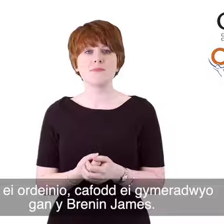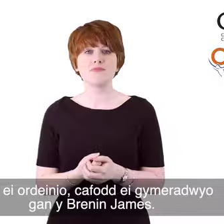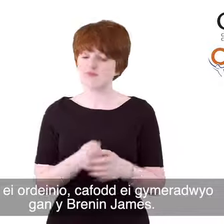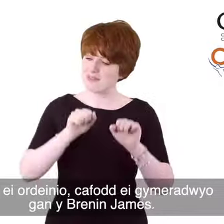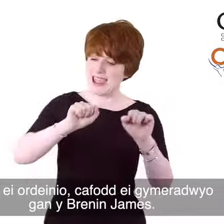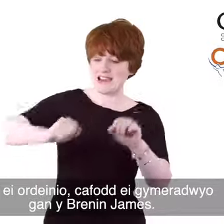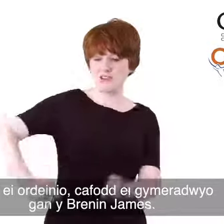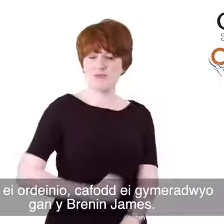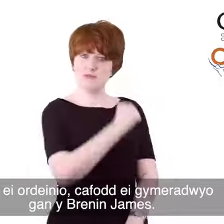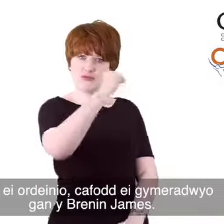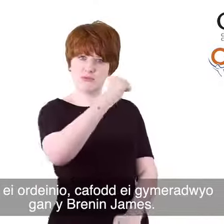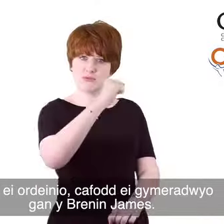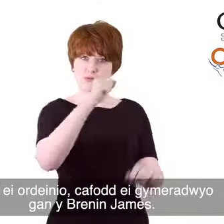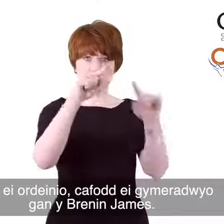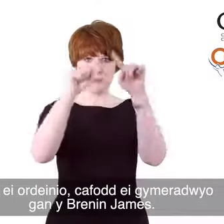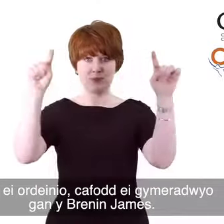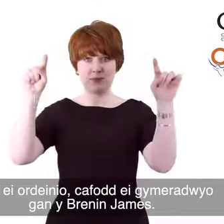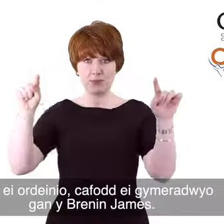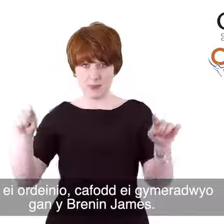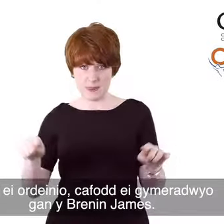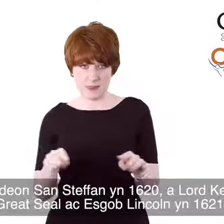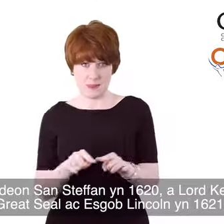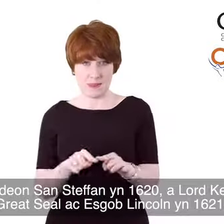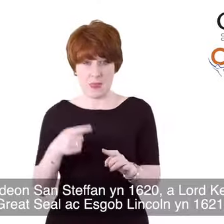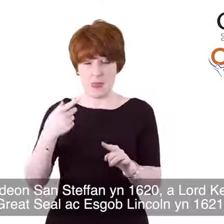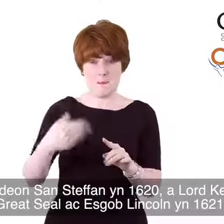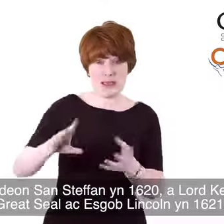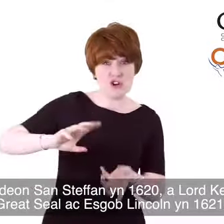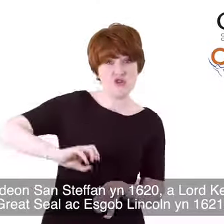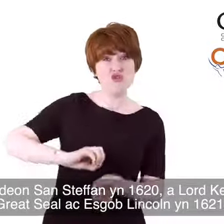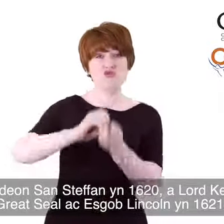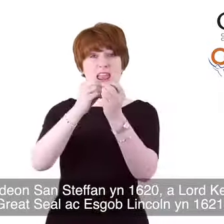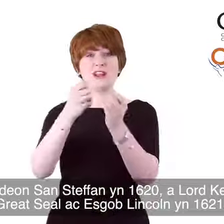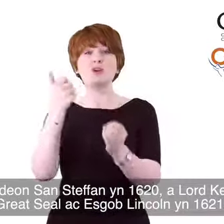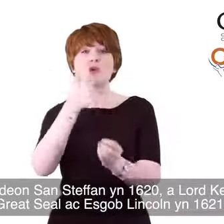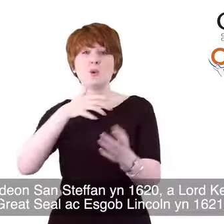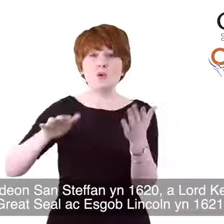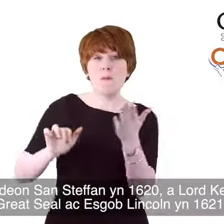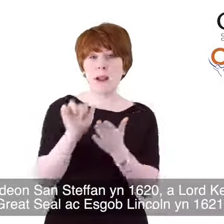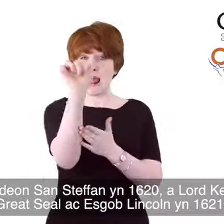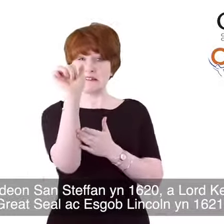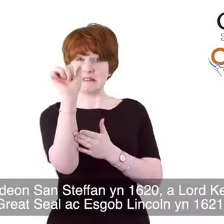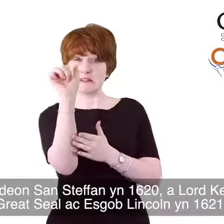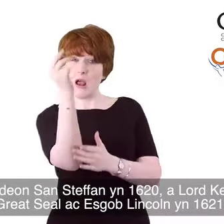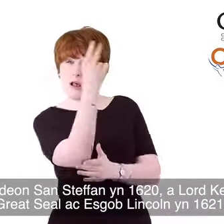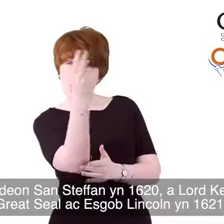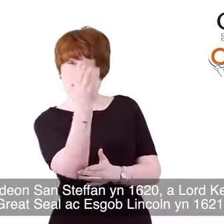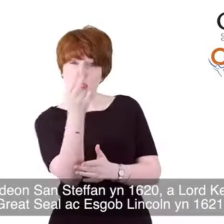cafodd ei gymeradwyo gan y Brenin James, daeth yn ddeion San Steffan yn 1620 a Lord Keeper of the